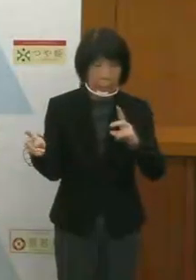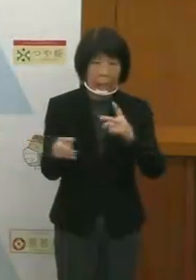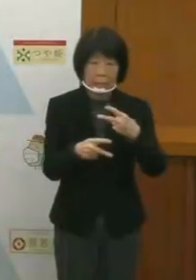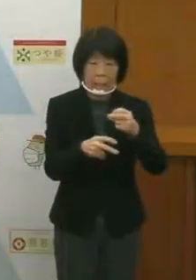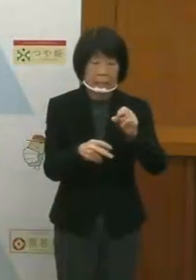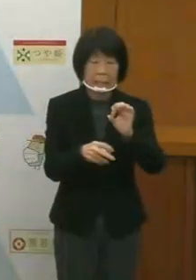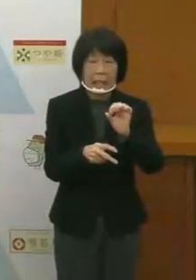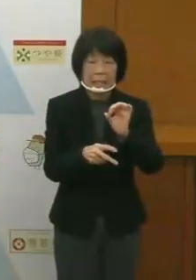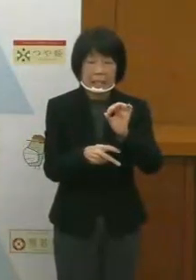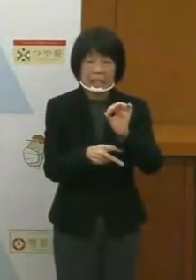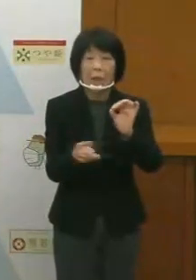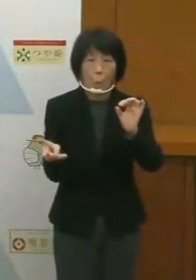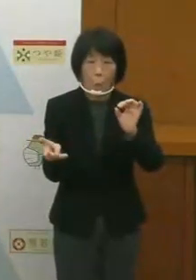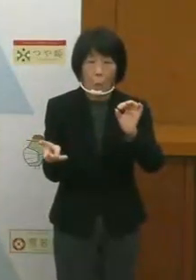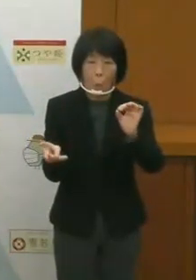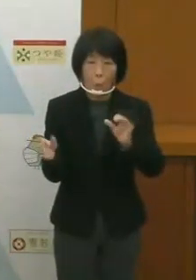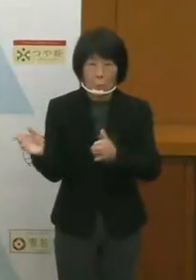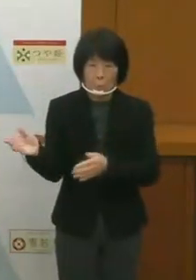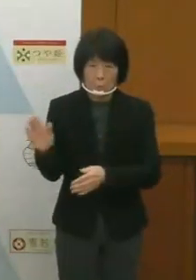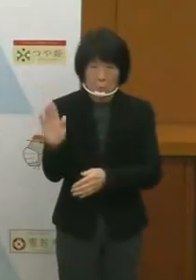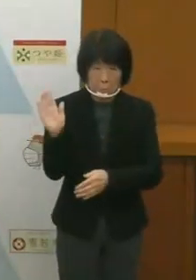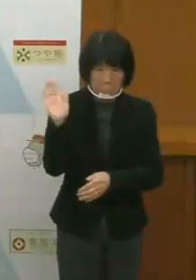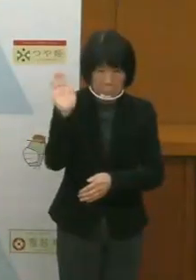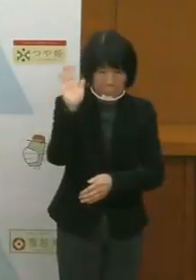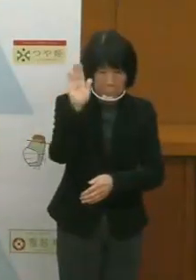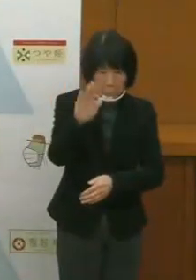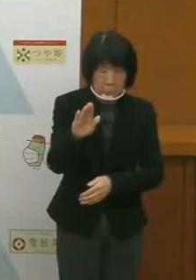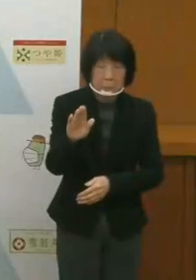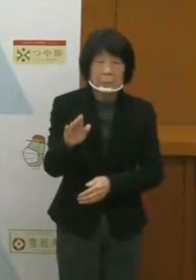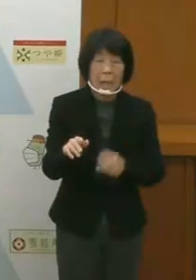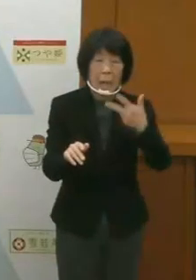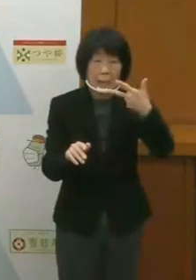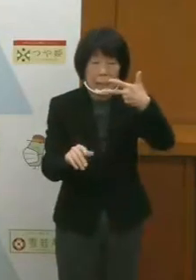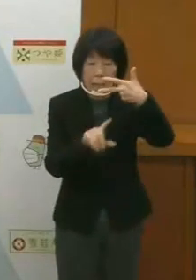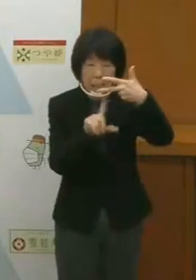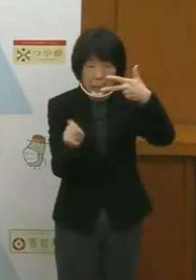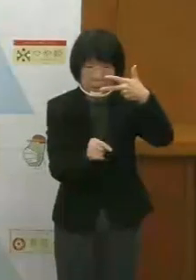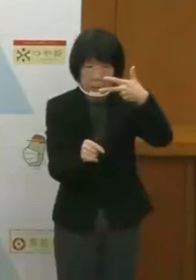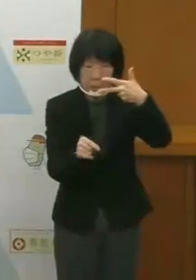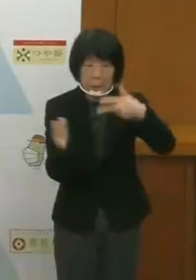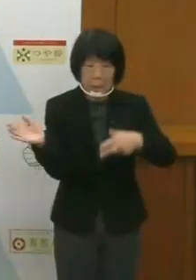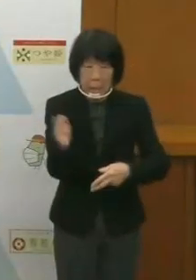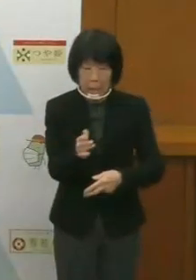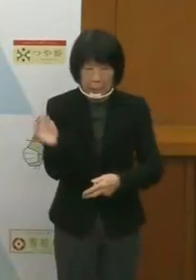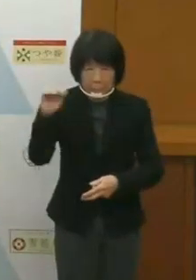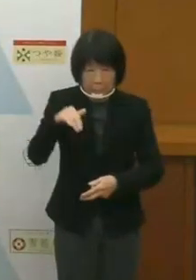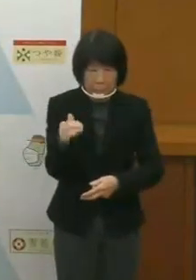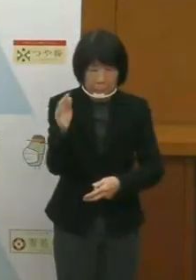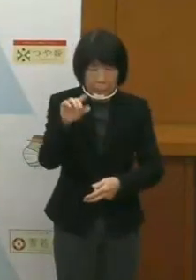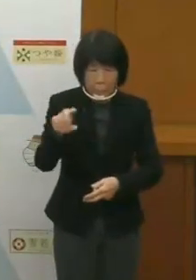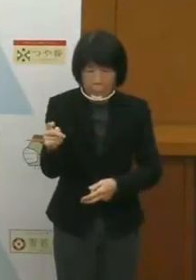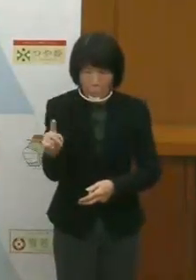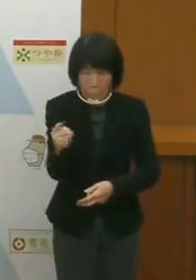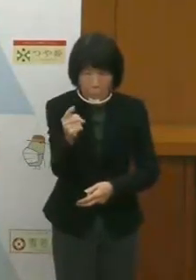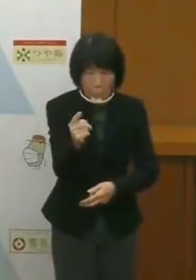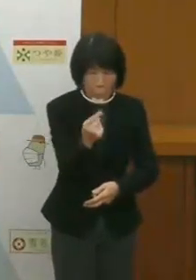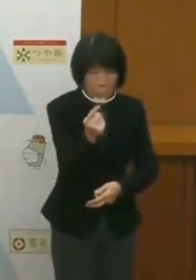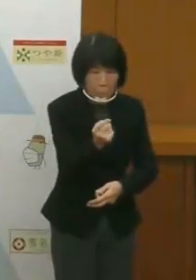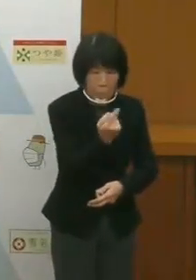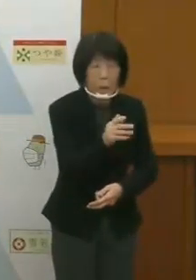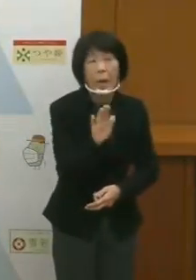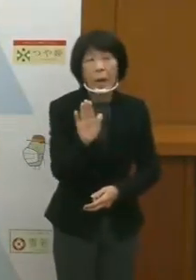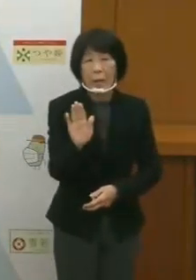んでしたが、7月に入って散発的に確認をされまして、その都度その都